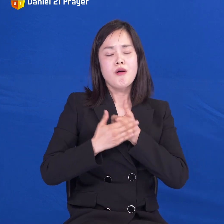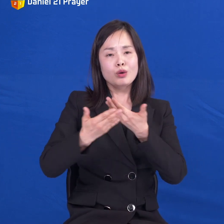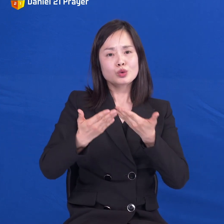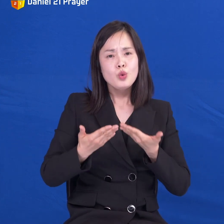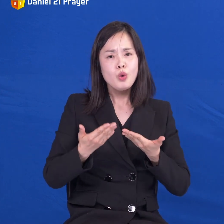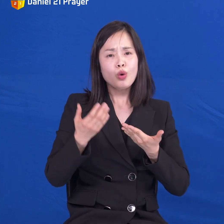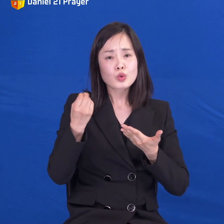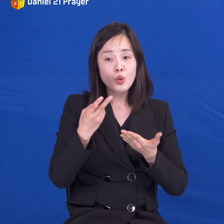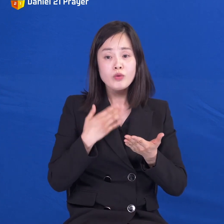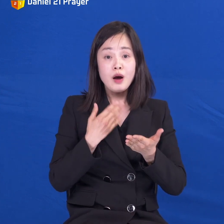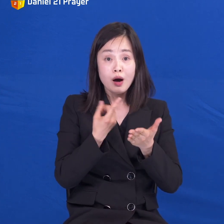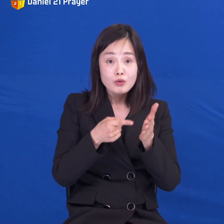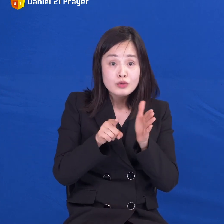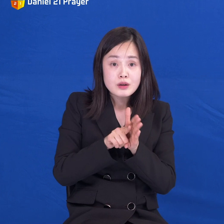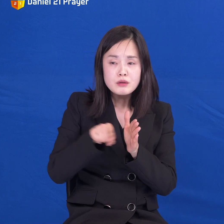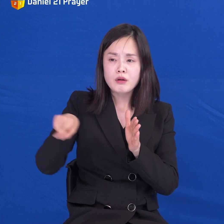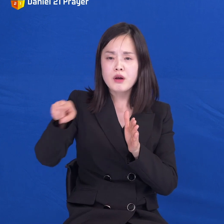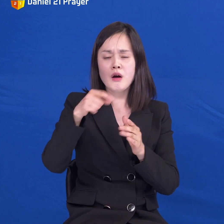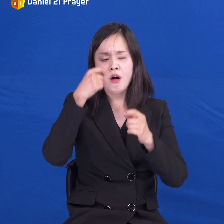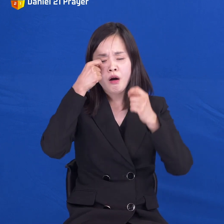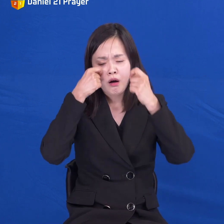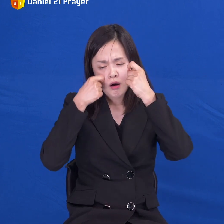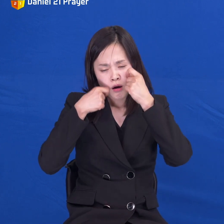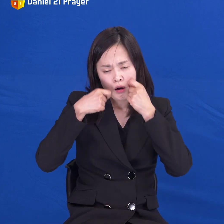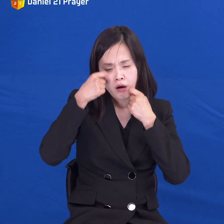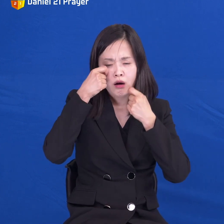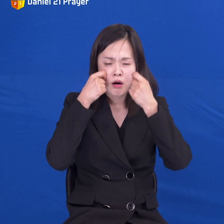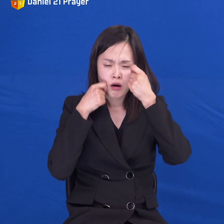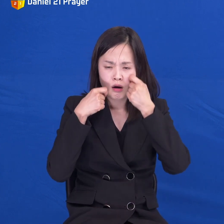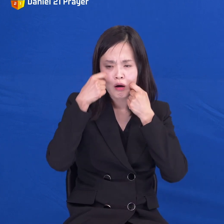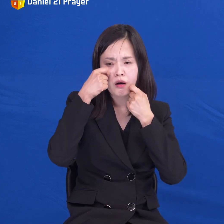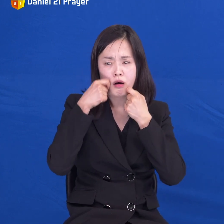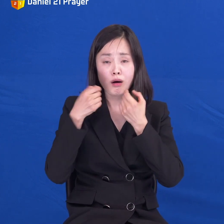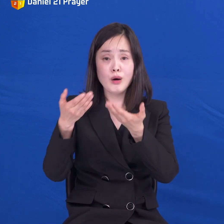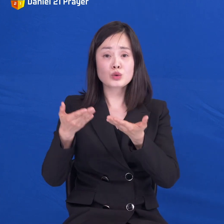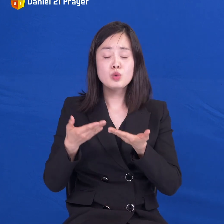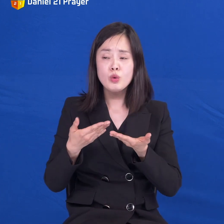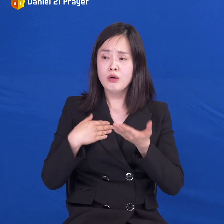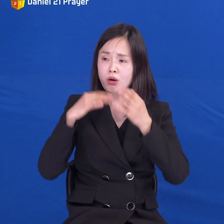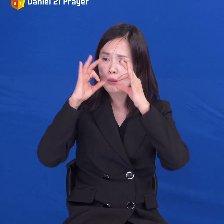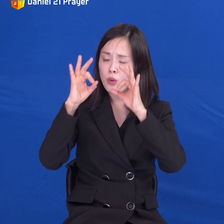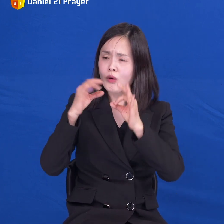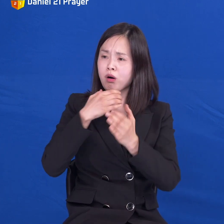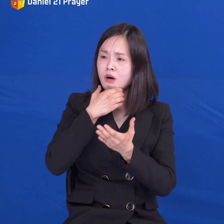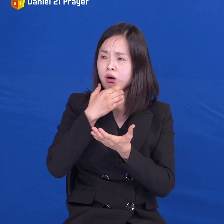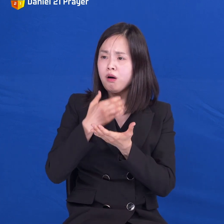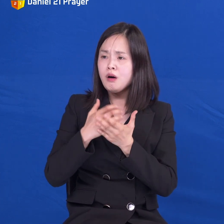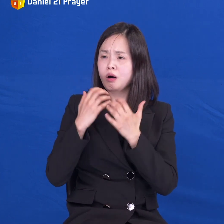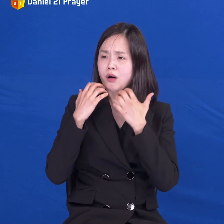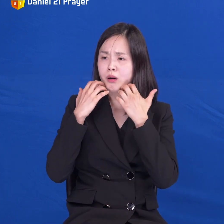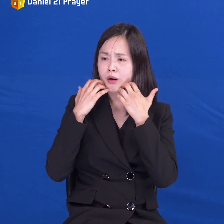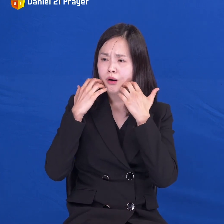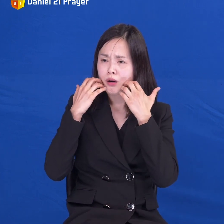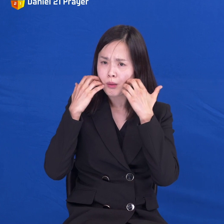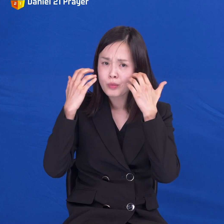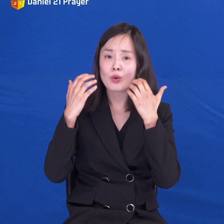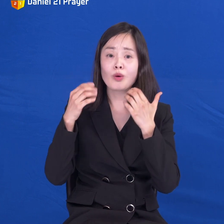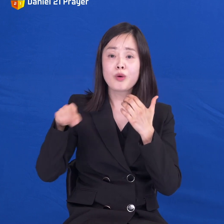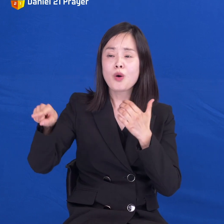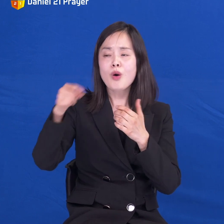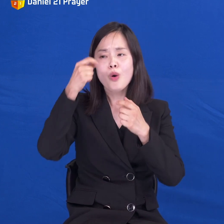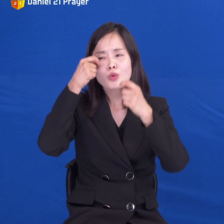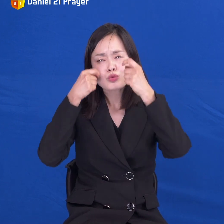눈물은 없었어요. 그래서 제가 확신했어요. 아, 이 뜨거운 눈물에 모든 암세포들이